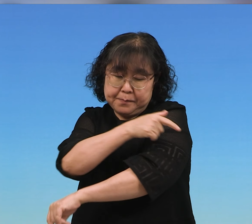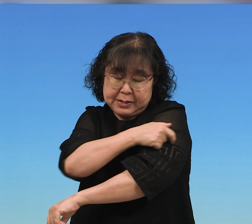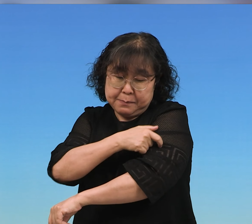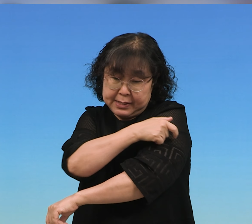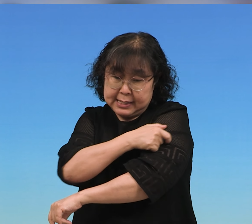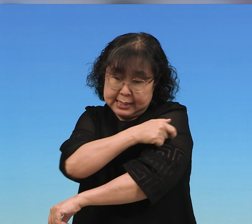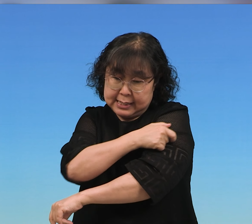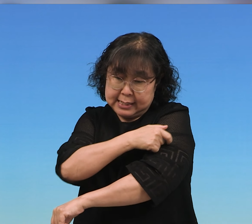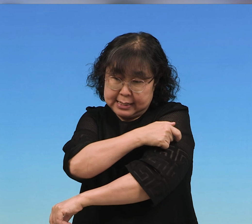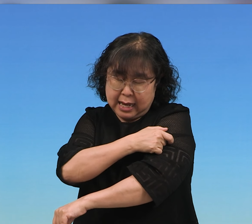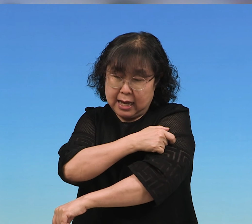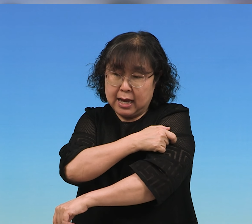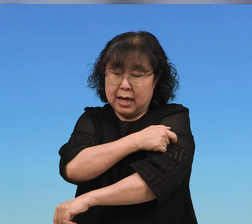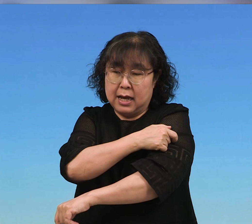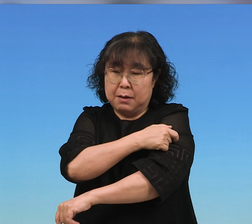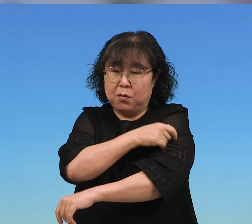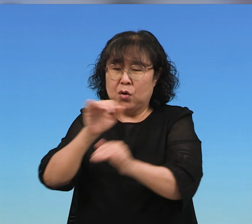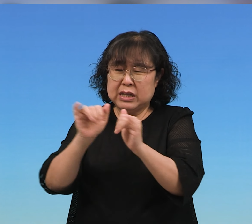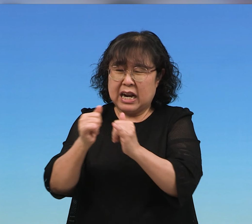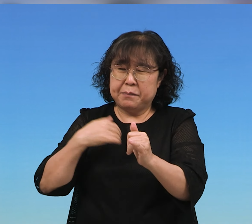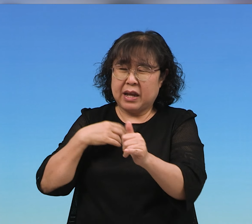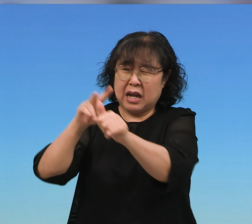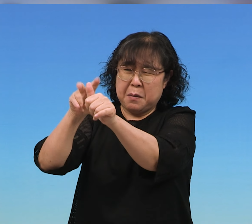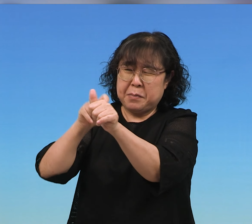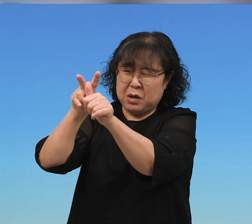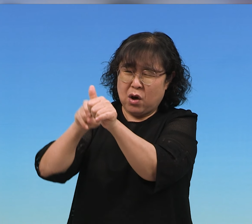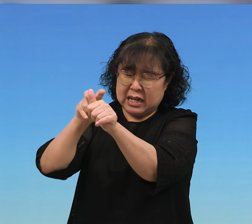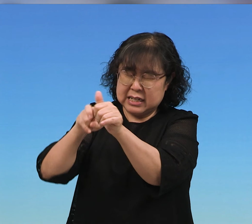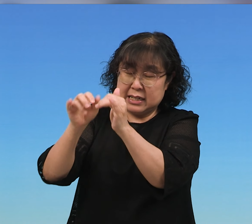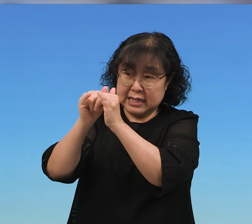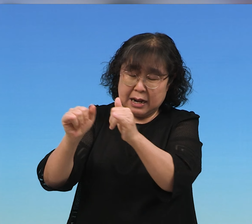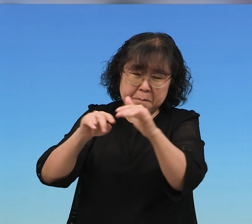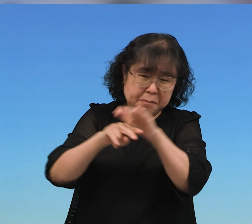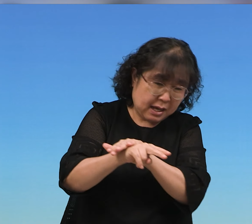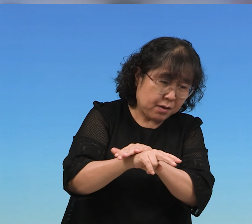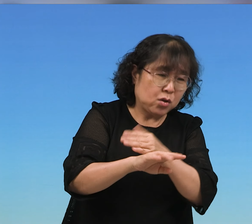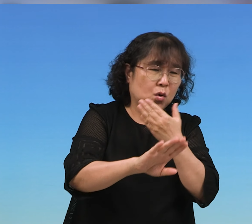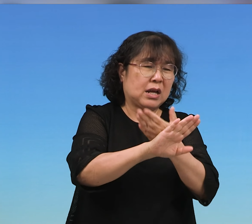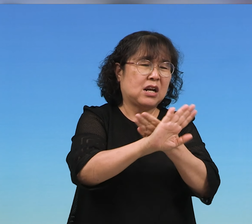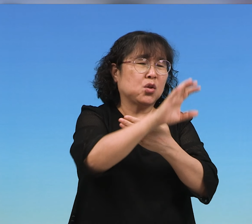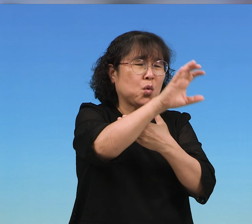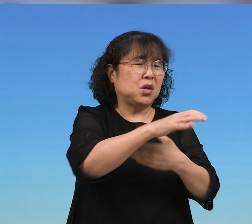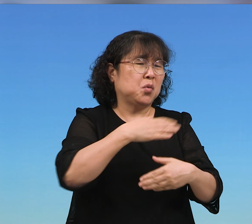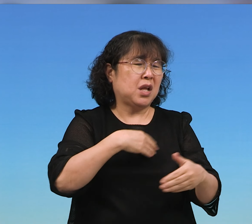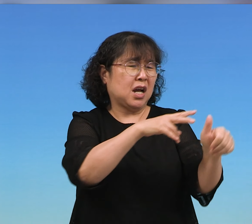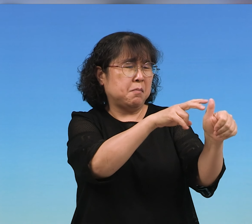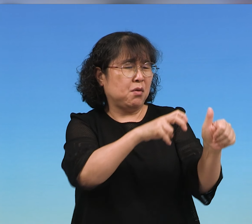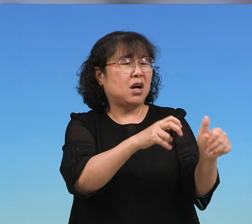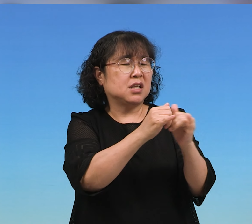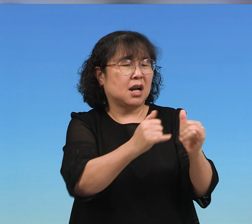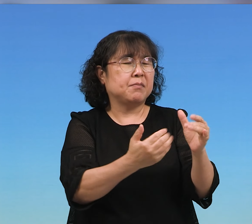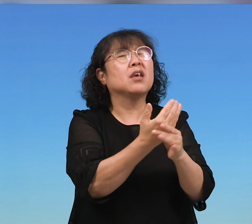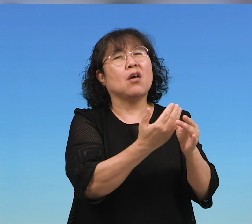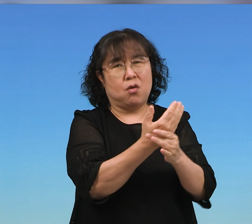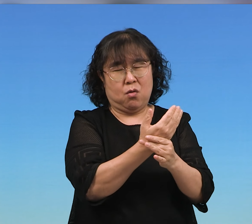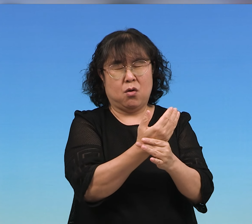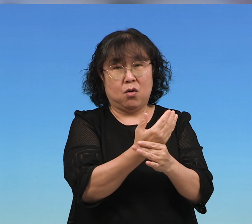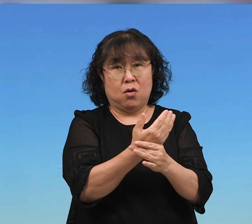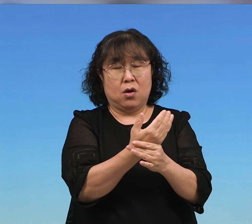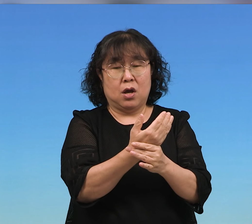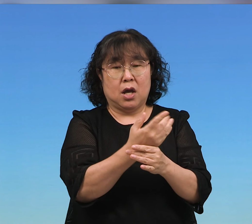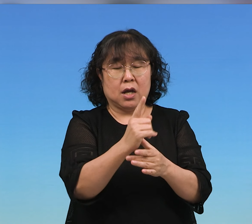피해가지고 다락방 딴 데로 옮겨가지고 가면 거기 또 박집사가 기다리네. 어느 다락방을 가보세요. 기다리고 있는 사람이